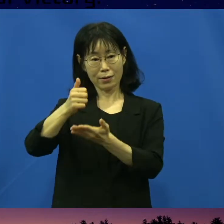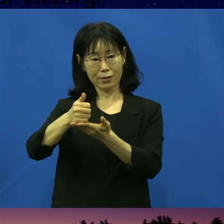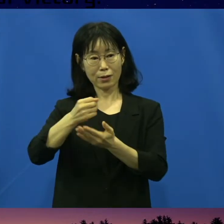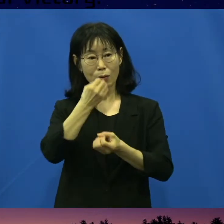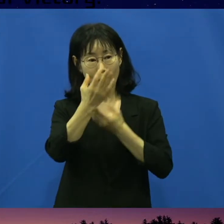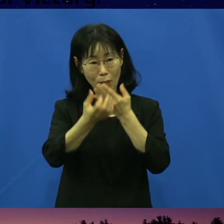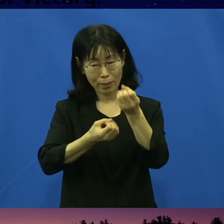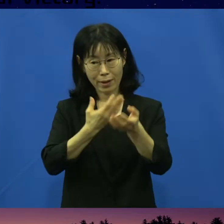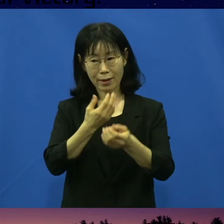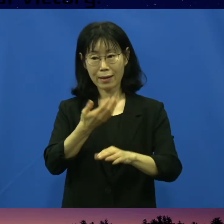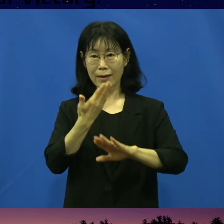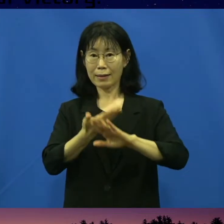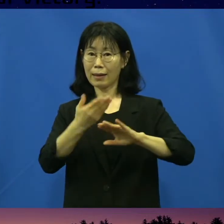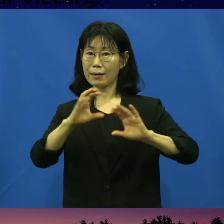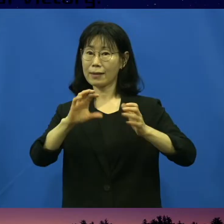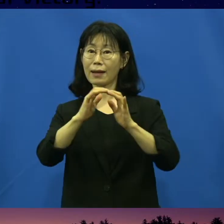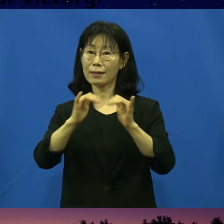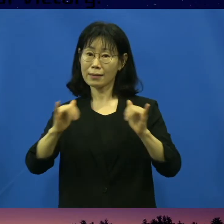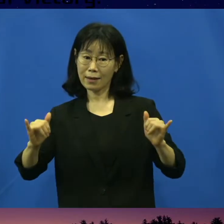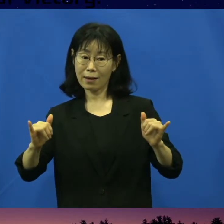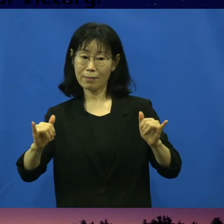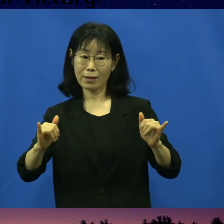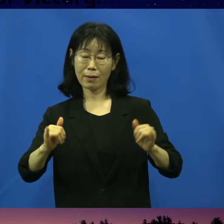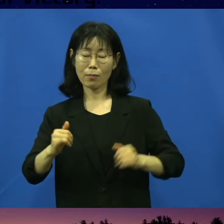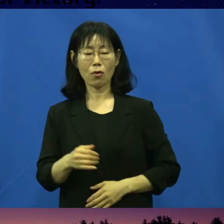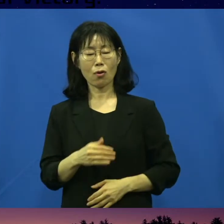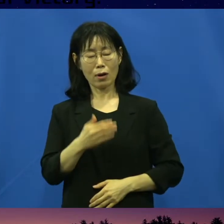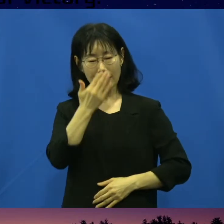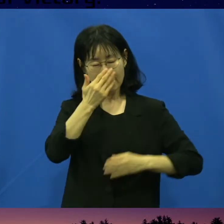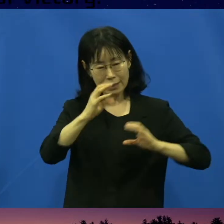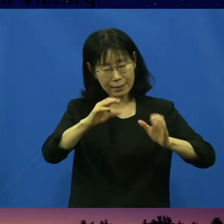이방의 사람이 이스라엘의 하나님이 참 신이라는 거예요.